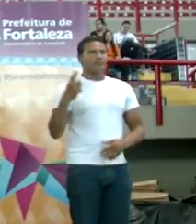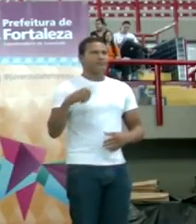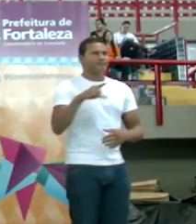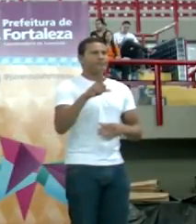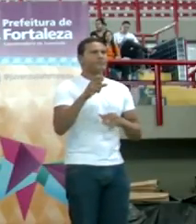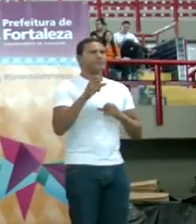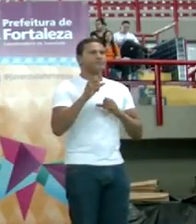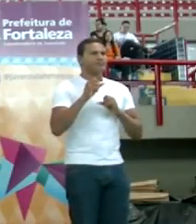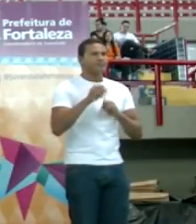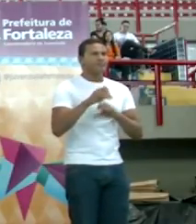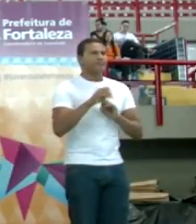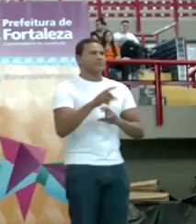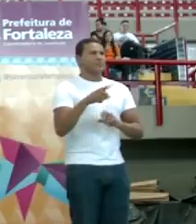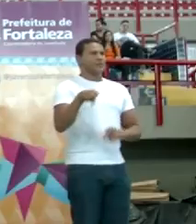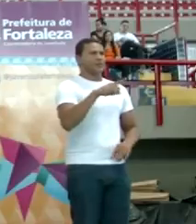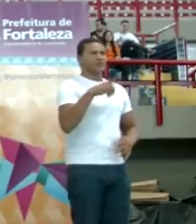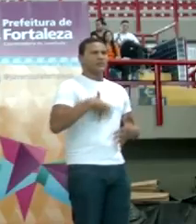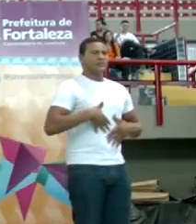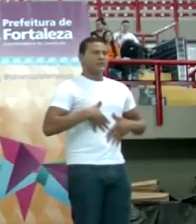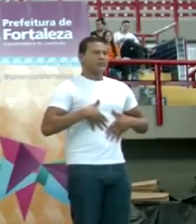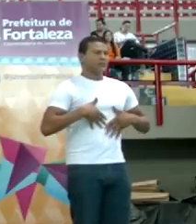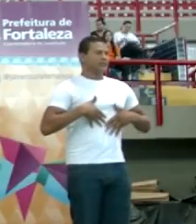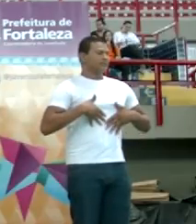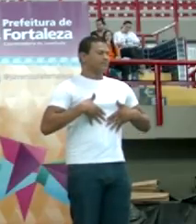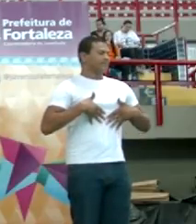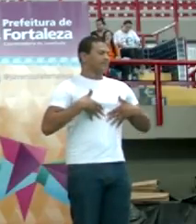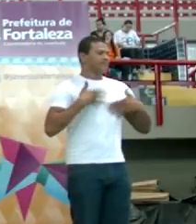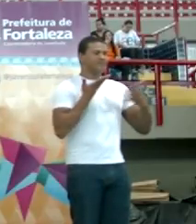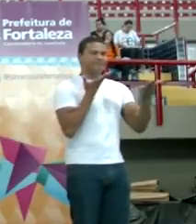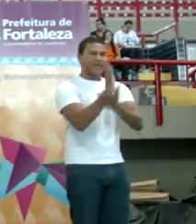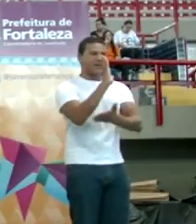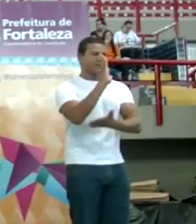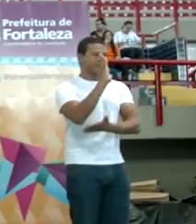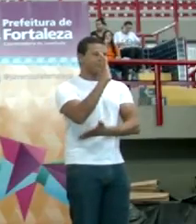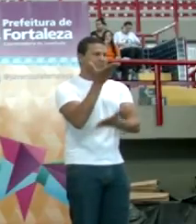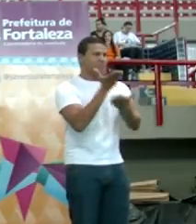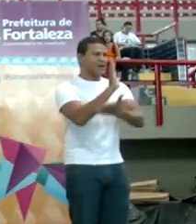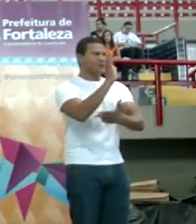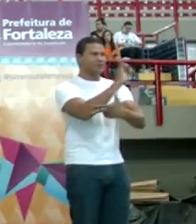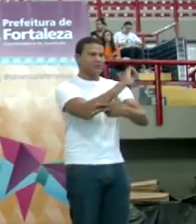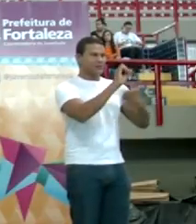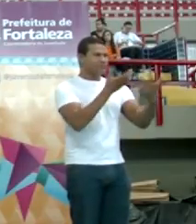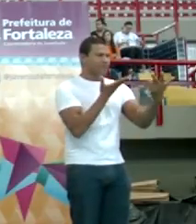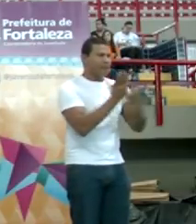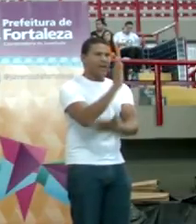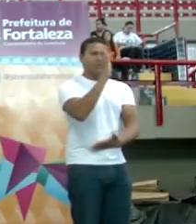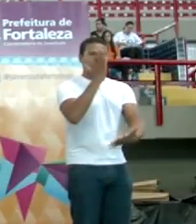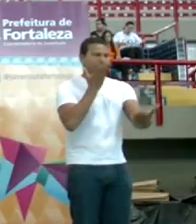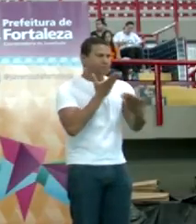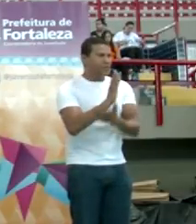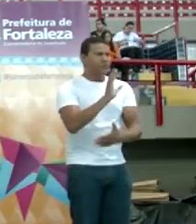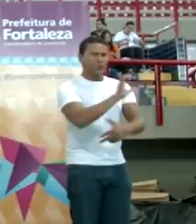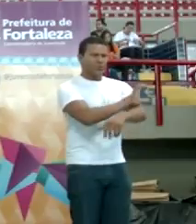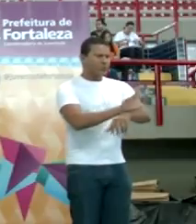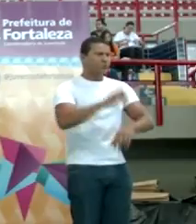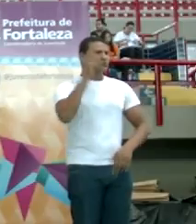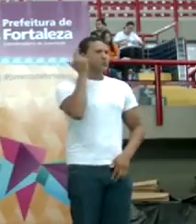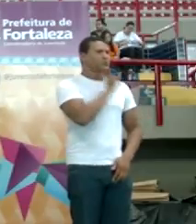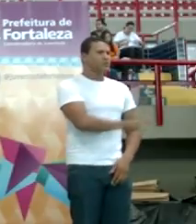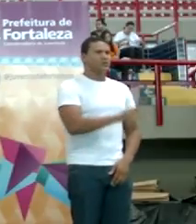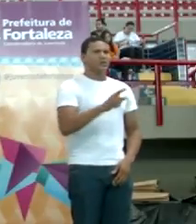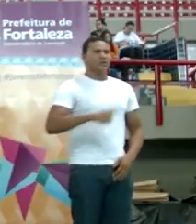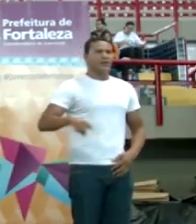é a satisfação de vê-los entrando na faculdade, cursando